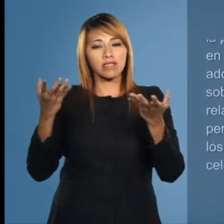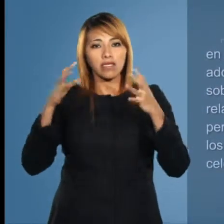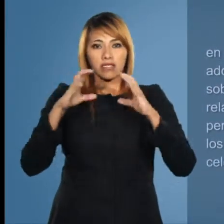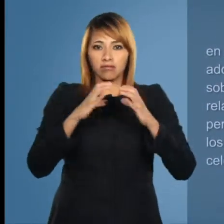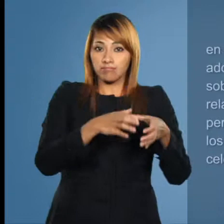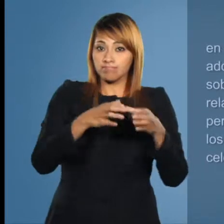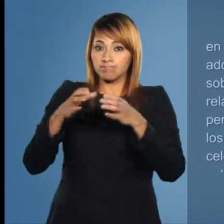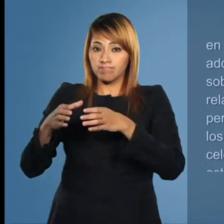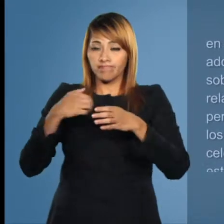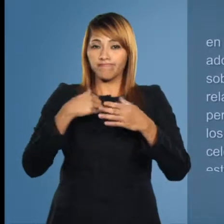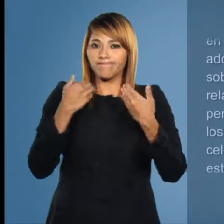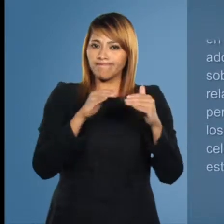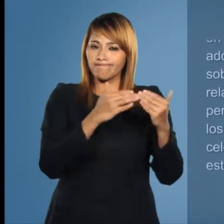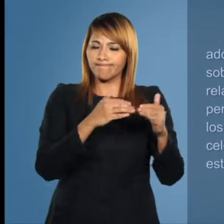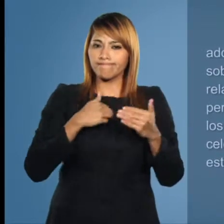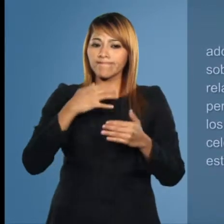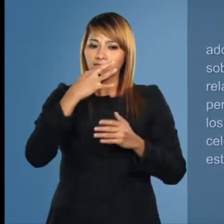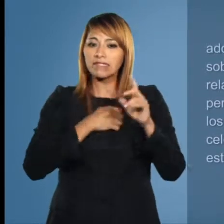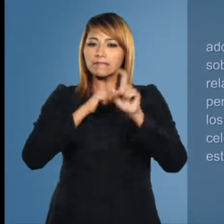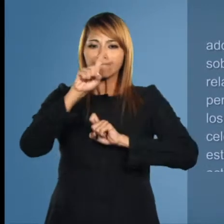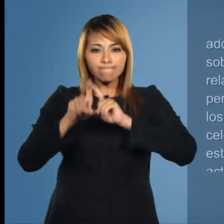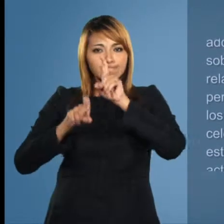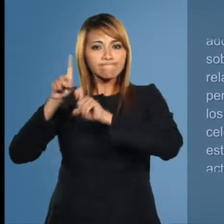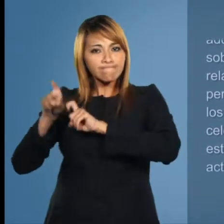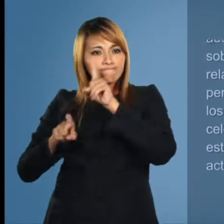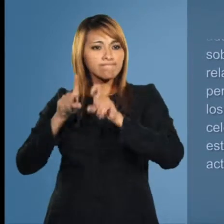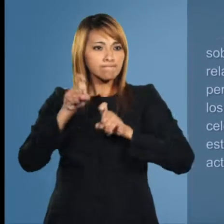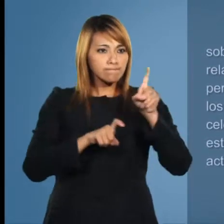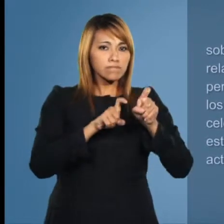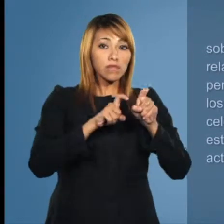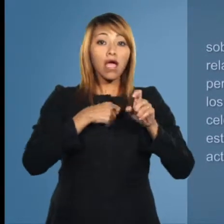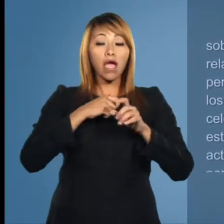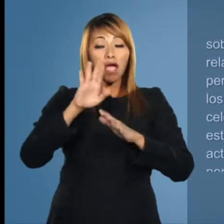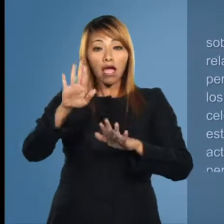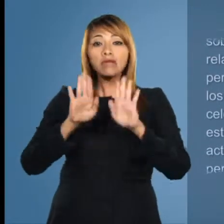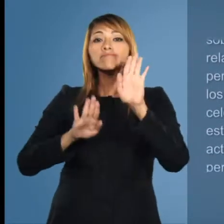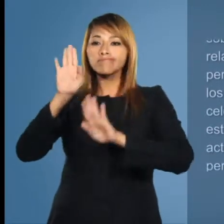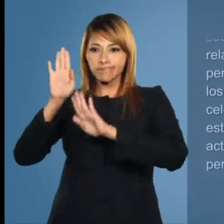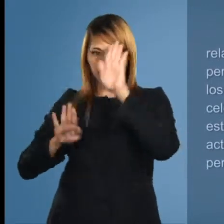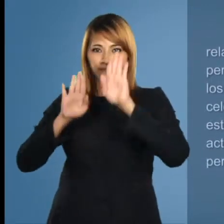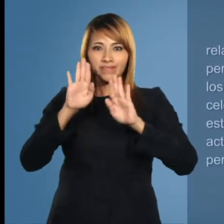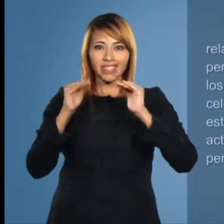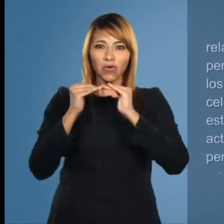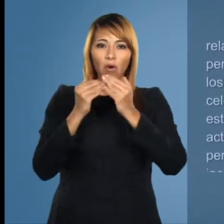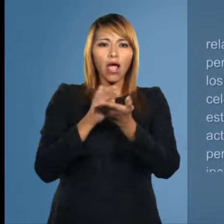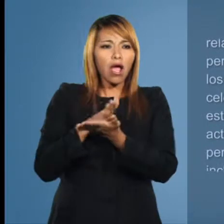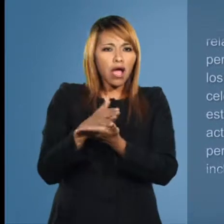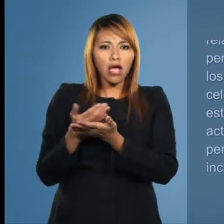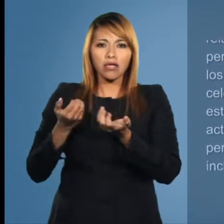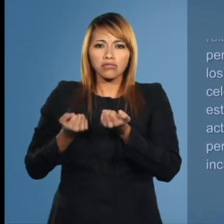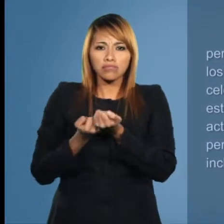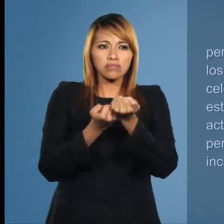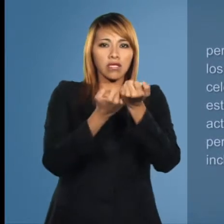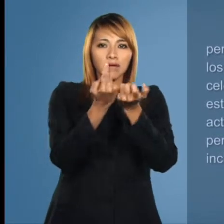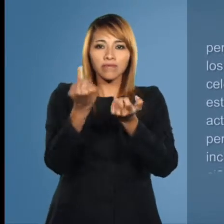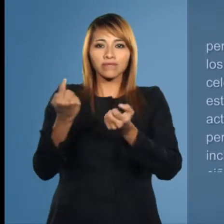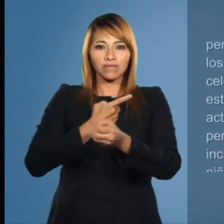partes celebrarán consultas estrechas y colaborarán activamente con las personas con discapacidad, incluidos